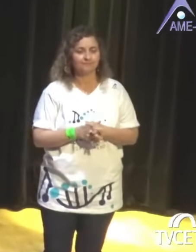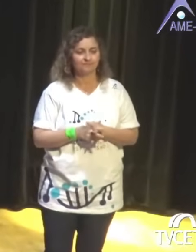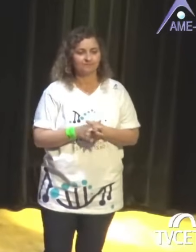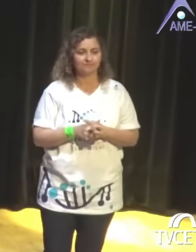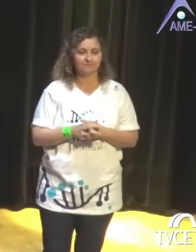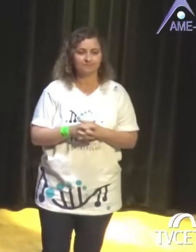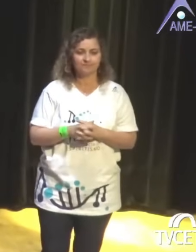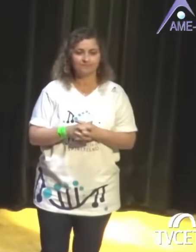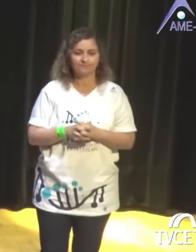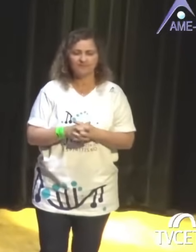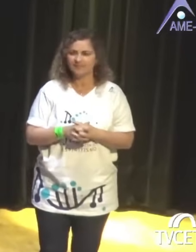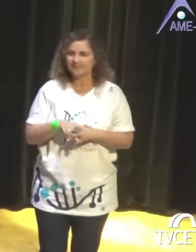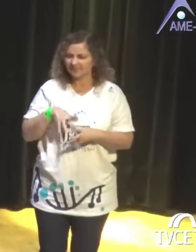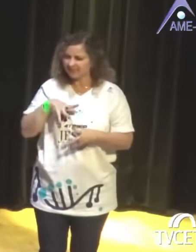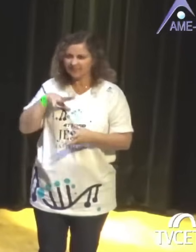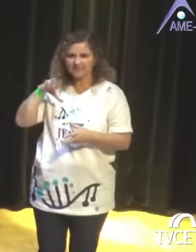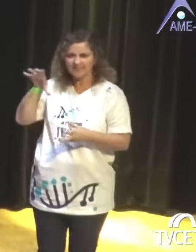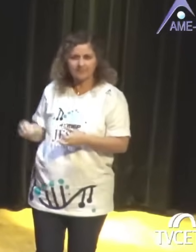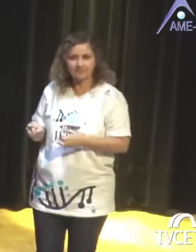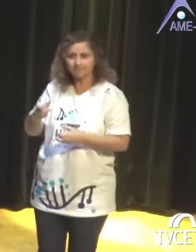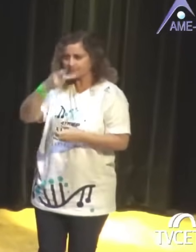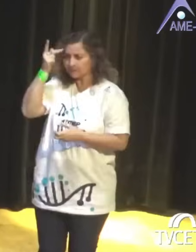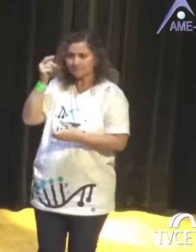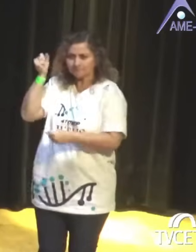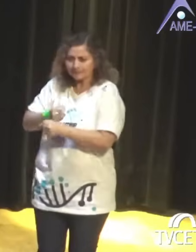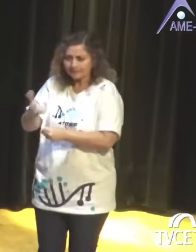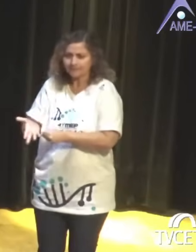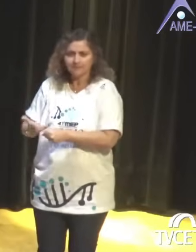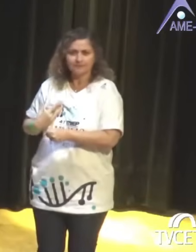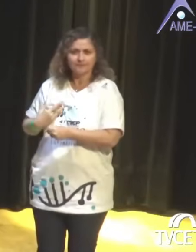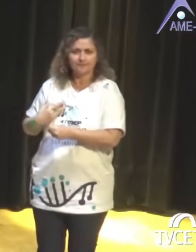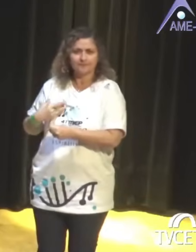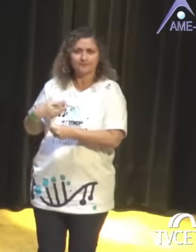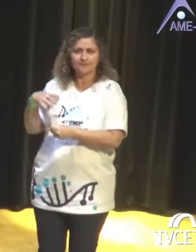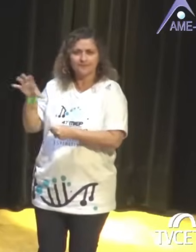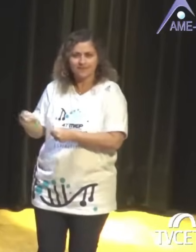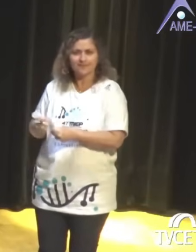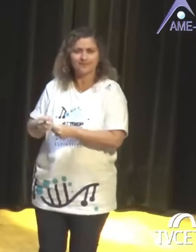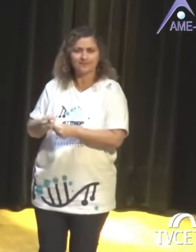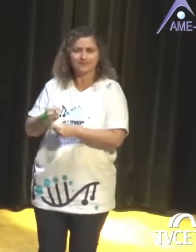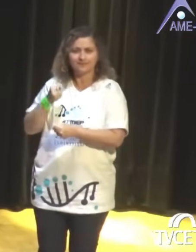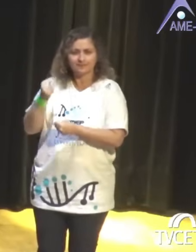morder mastigar aos poucos